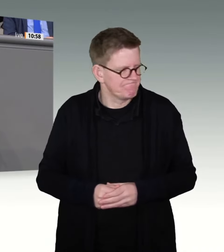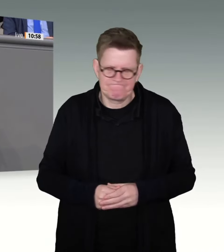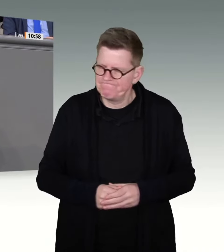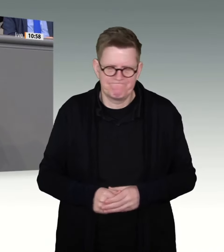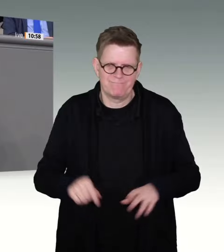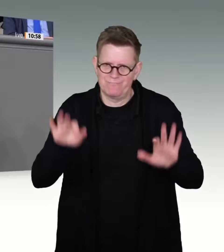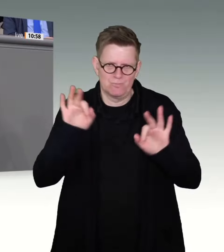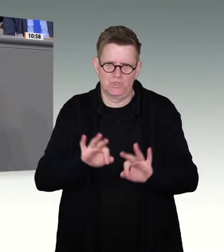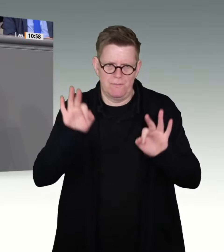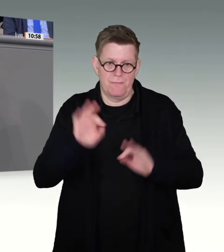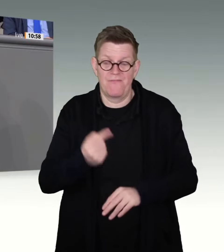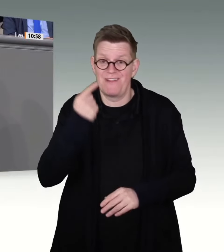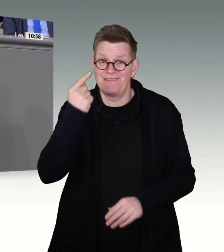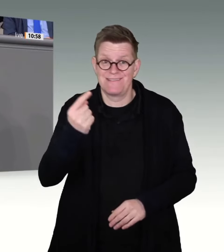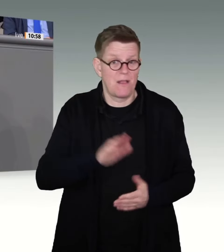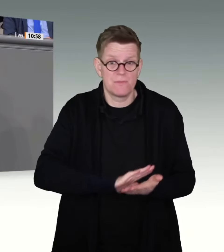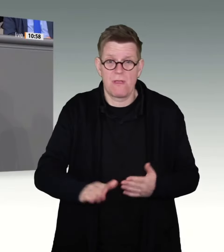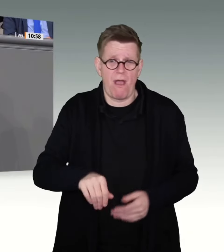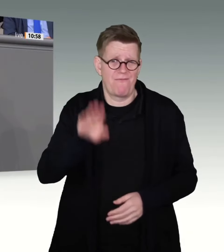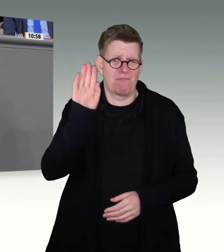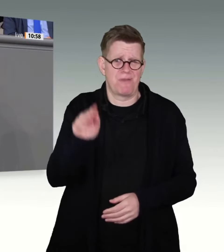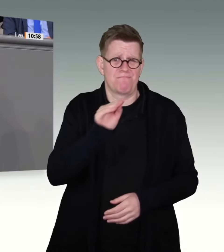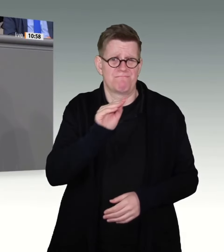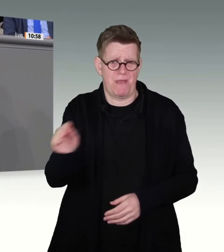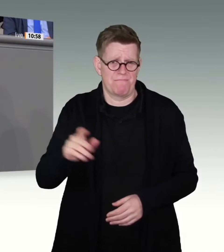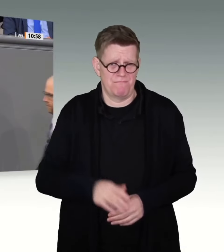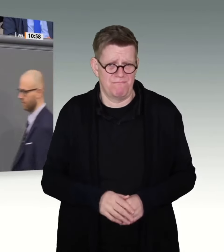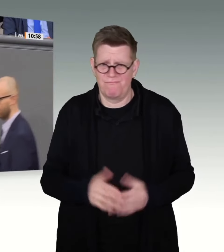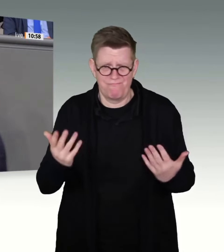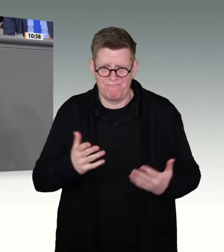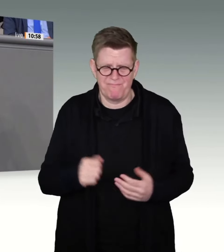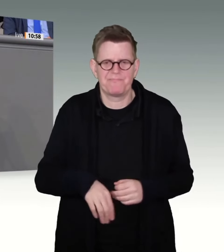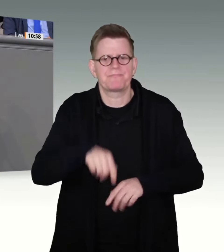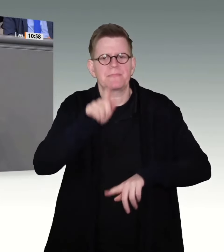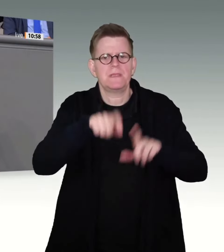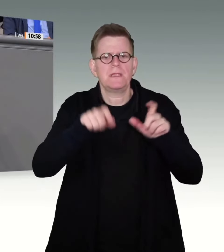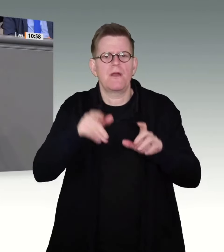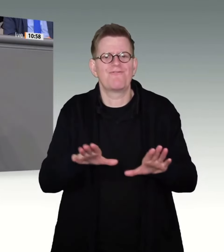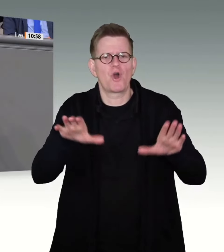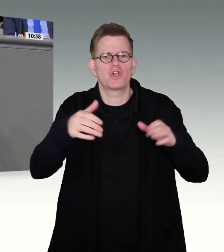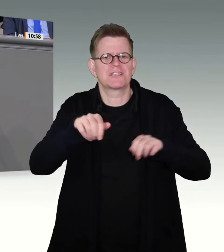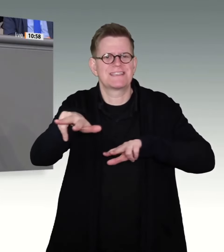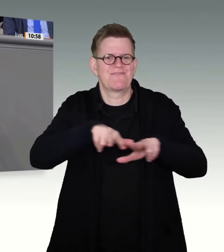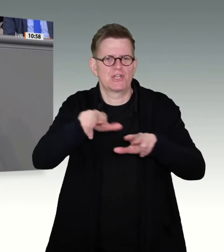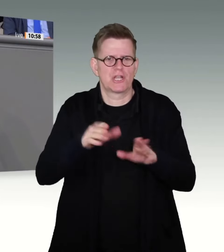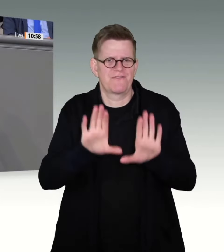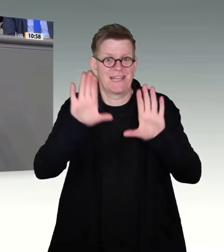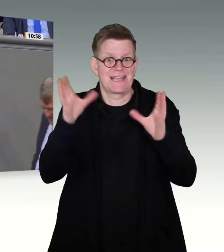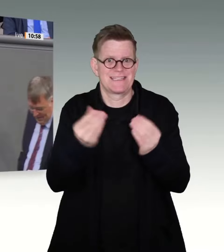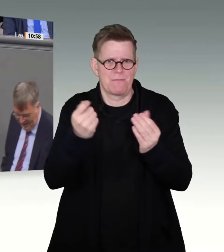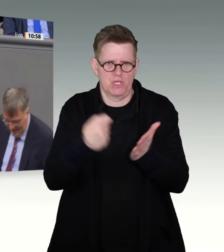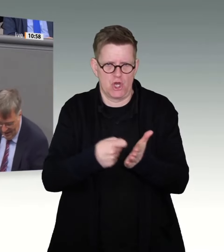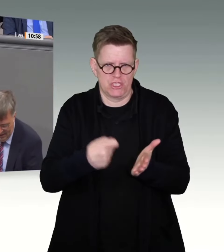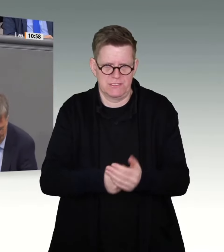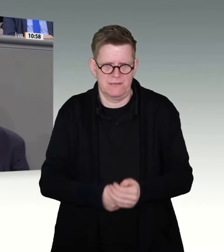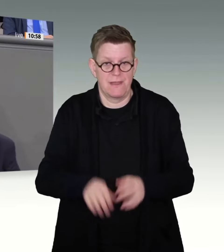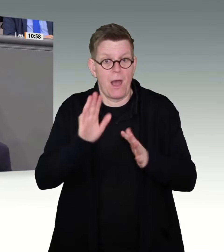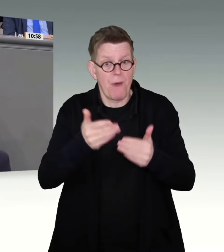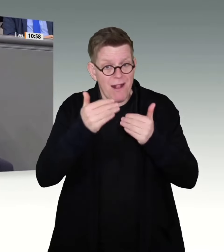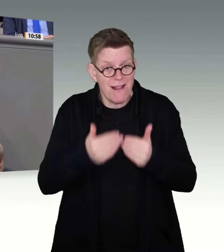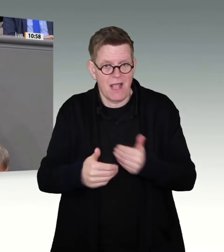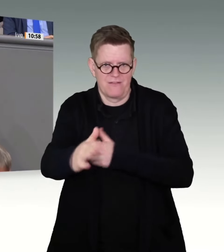Denn Sie ignorieren, denn Sie ignorieren komplett die volkswirtschaftlichen Gesamtkosten. Aber langfristig